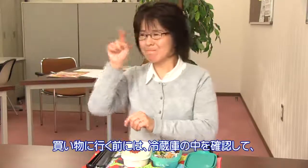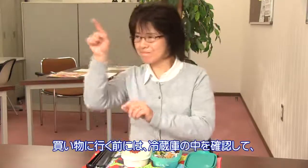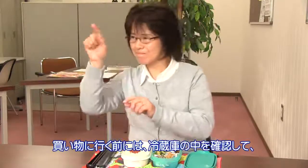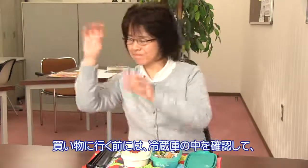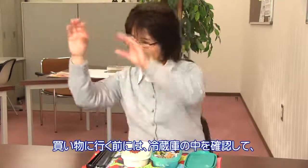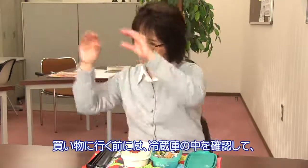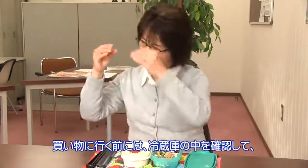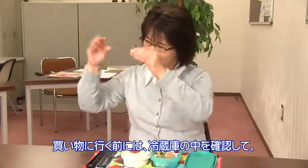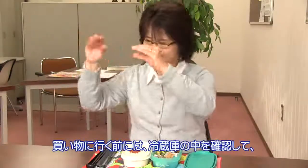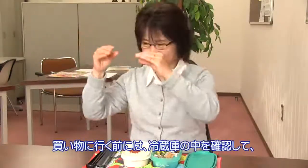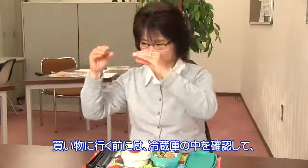て